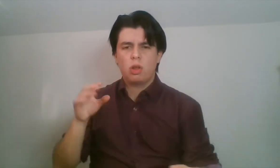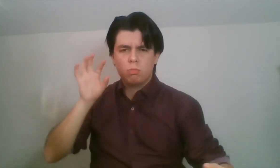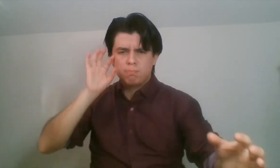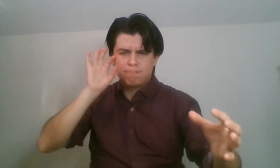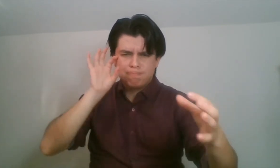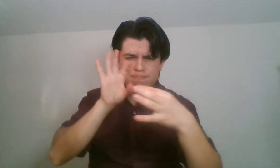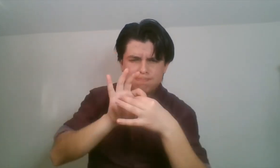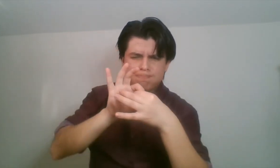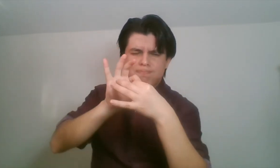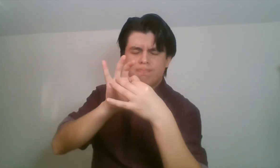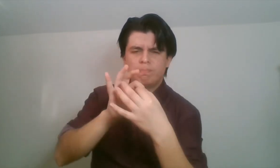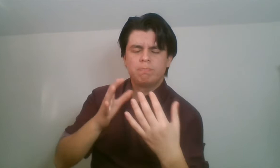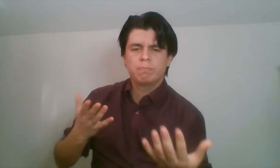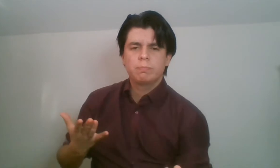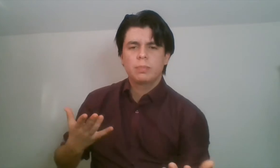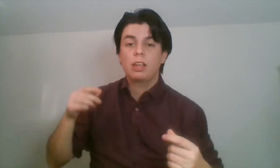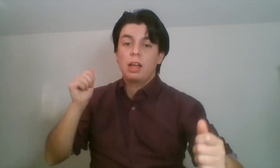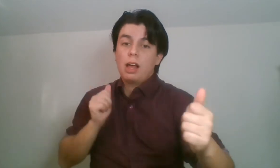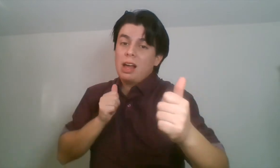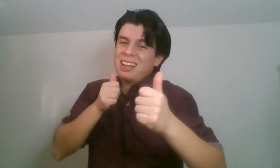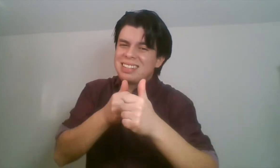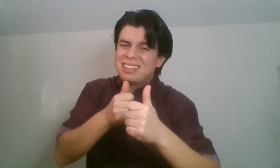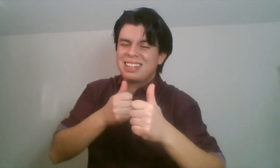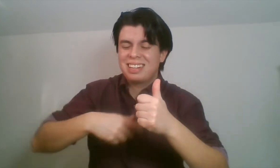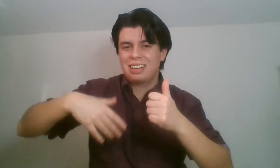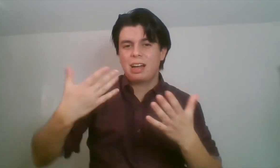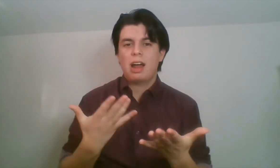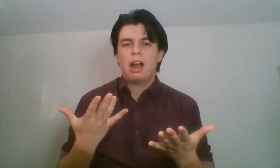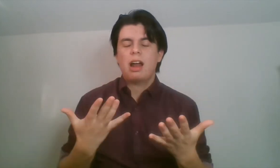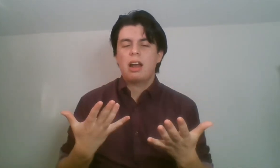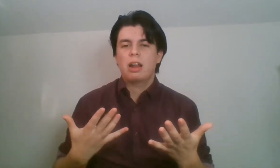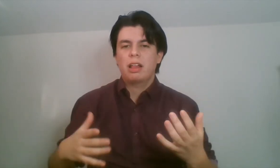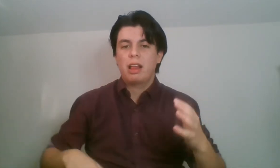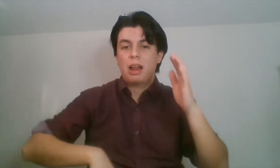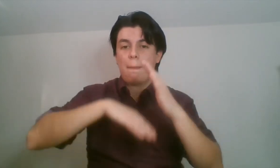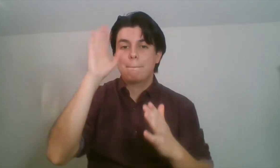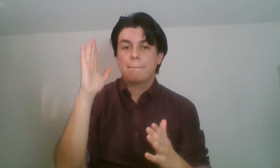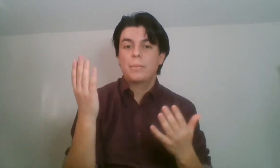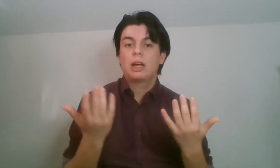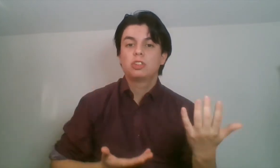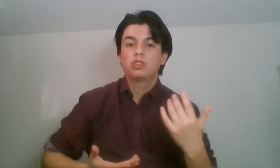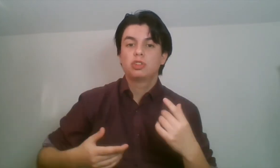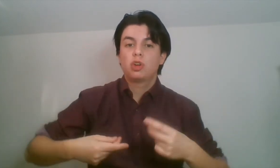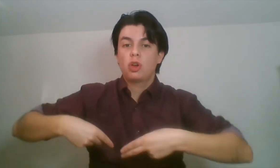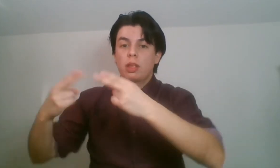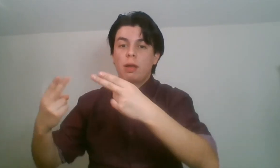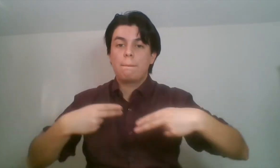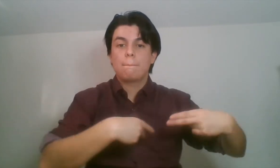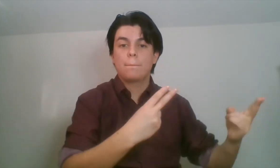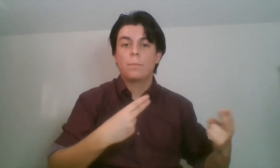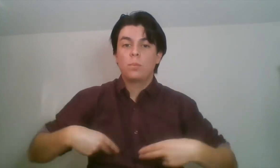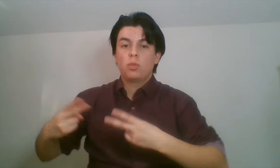porque estos talleres finalmente lo que querían, o el objetivo era que